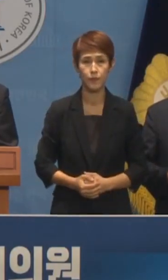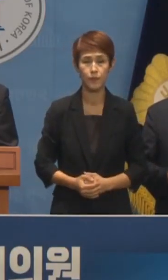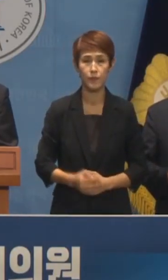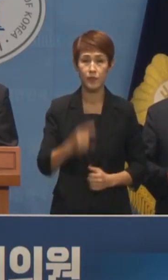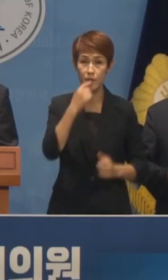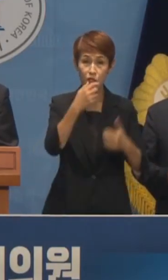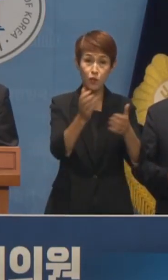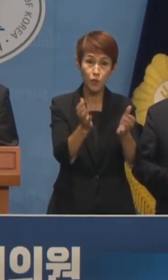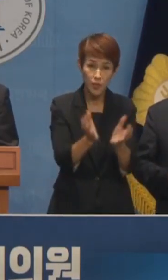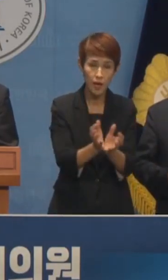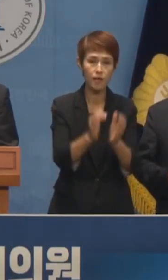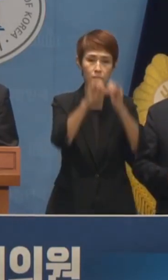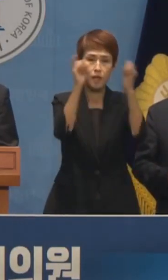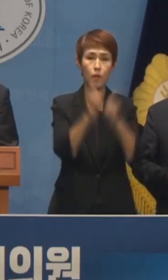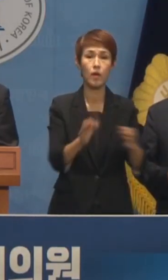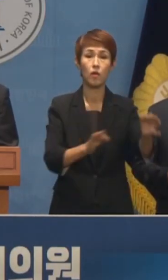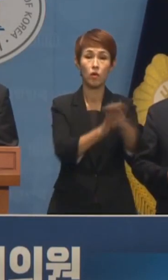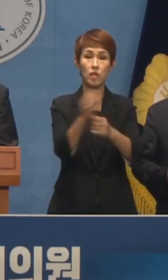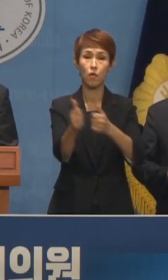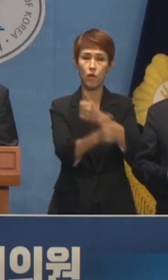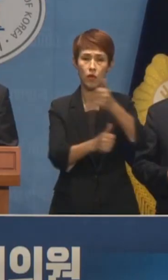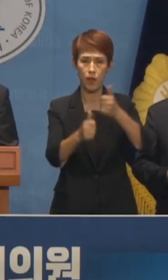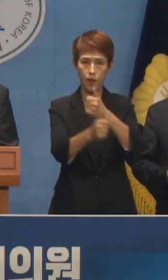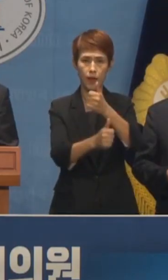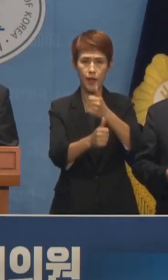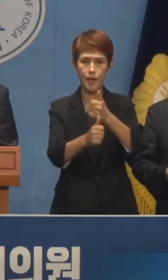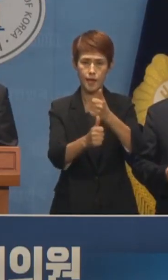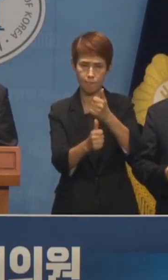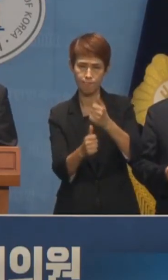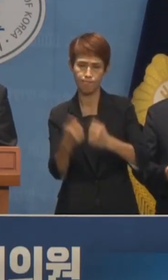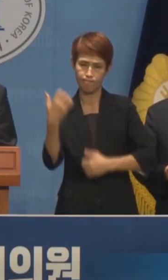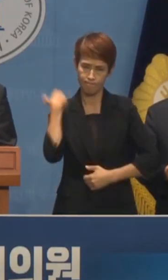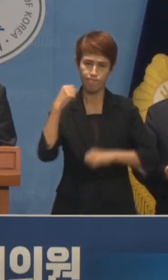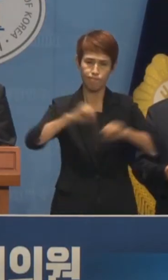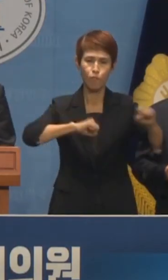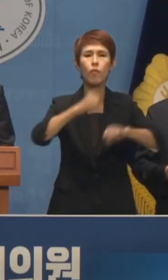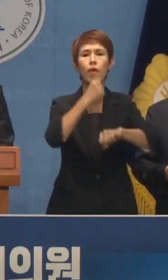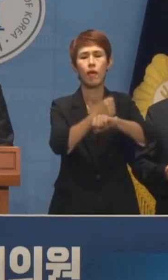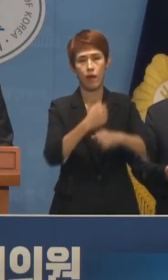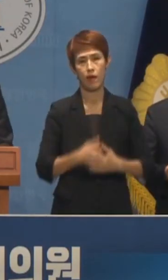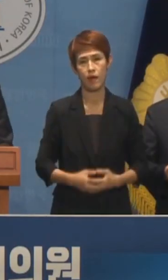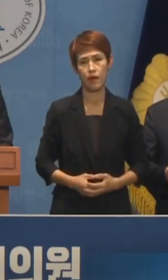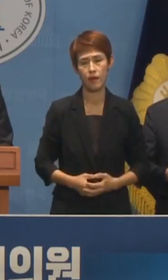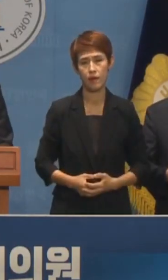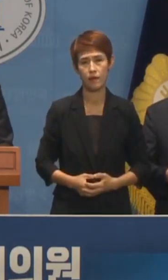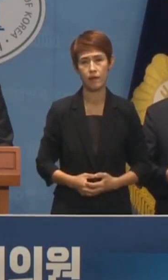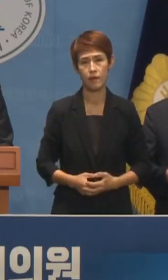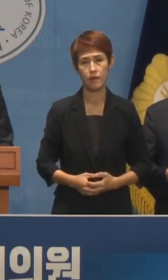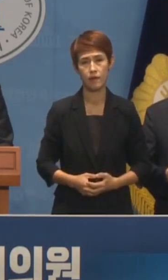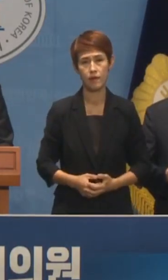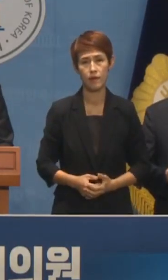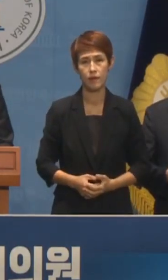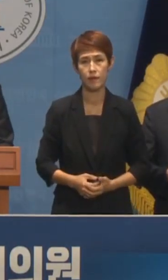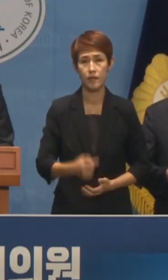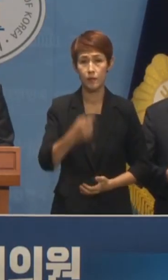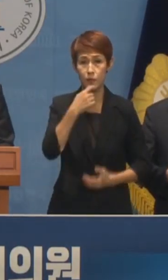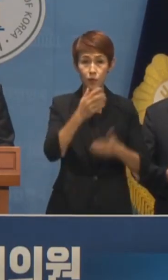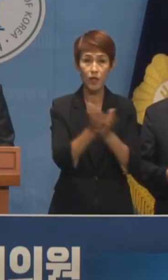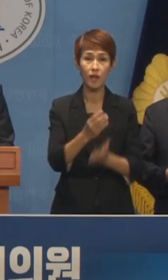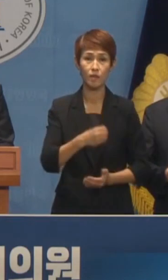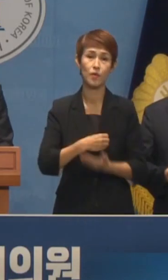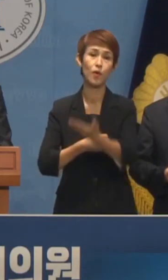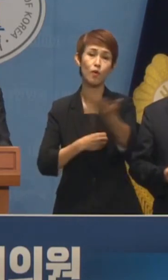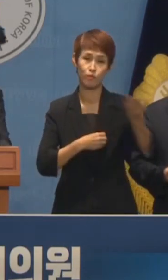민주당 사회적 경제위원회가 서도록 하겠습니다. 자랑스러운 민주당 당원 동지